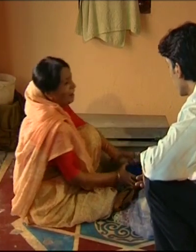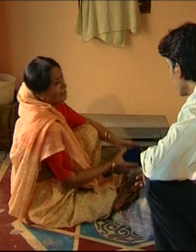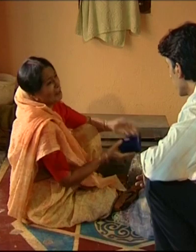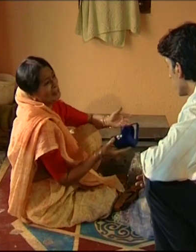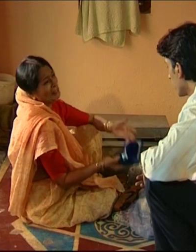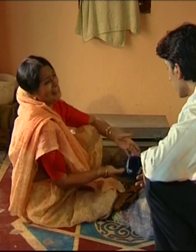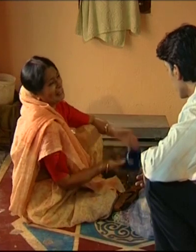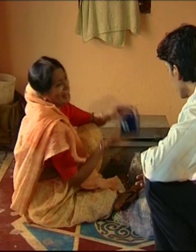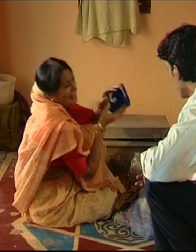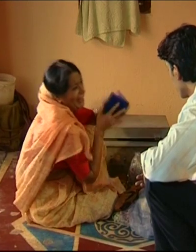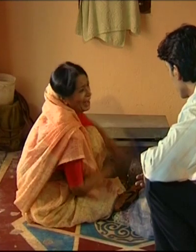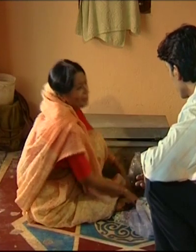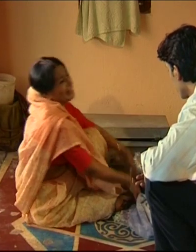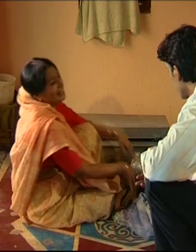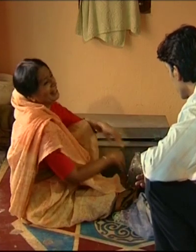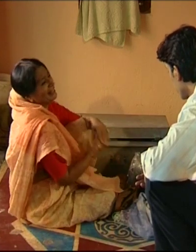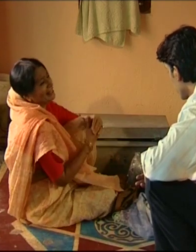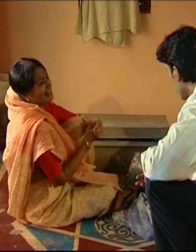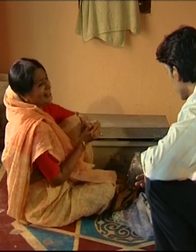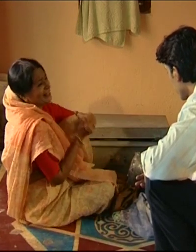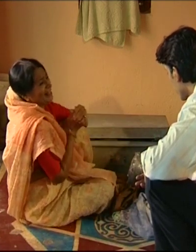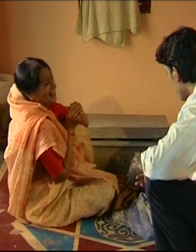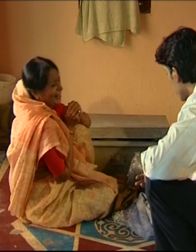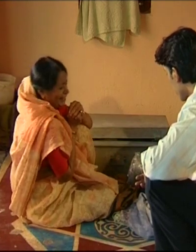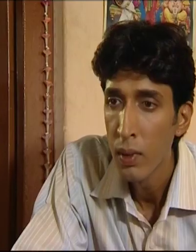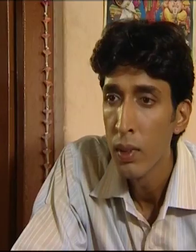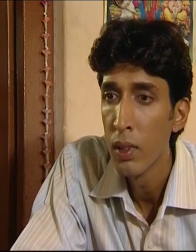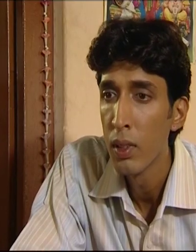अरे मैं तो किसी से कह भी नहीं सकती।